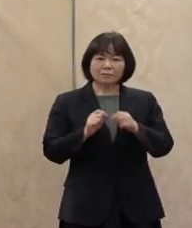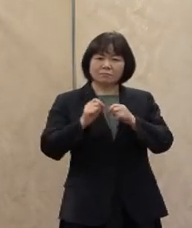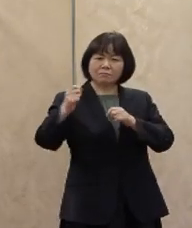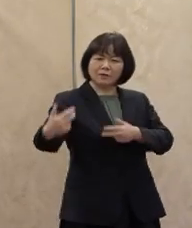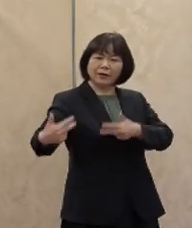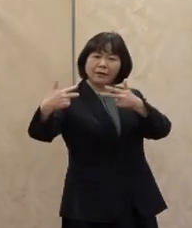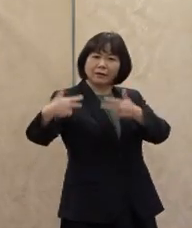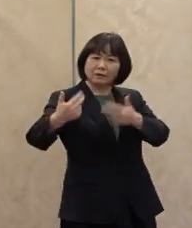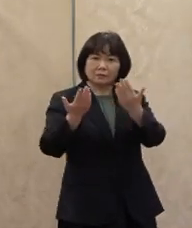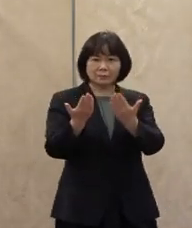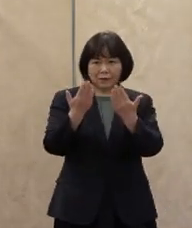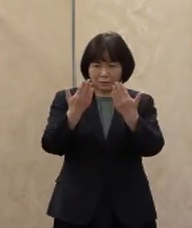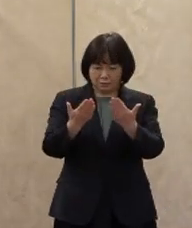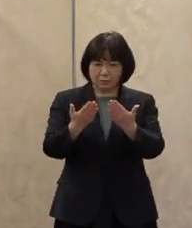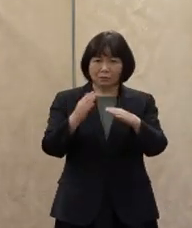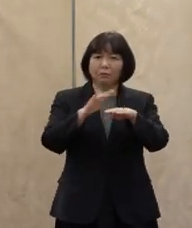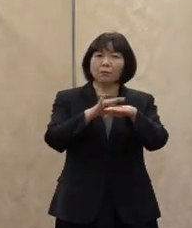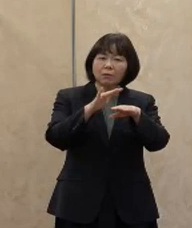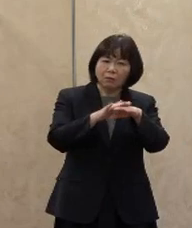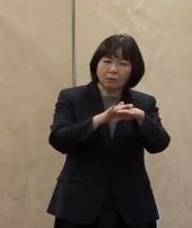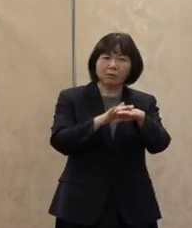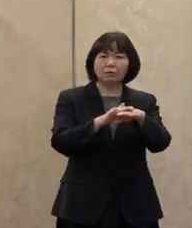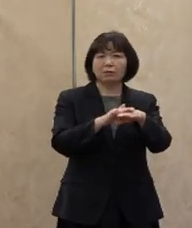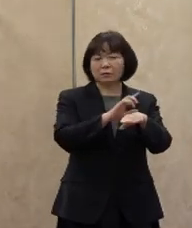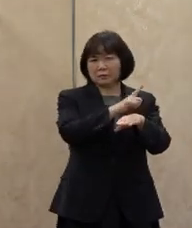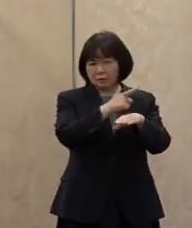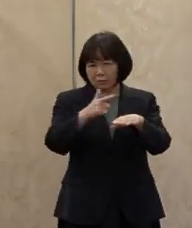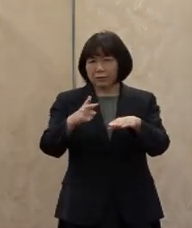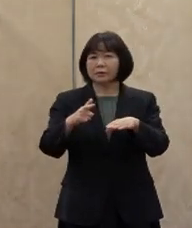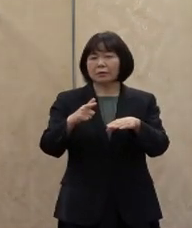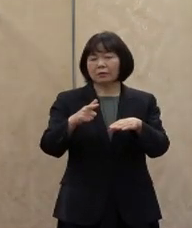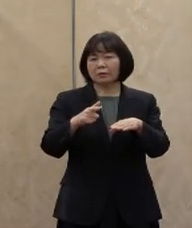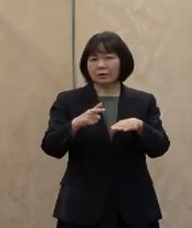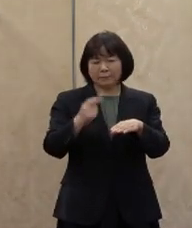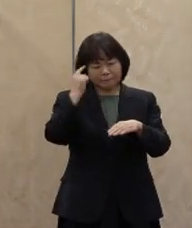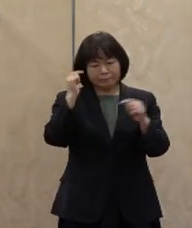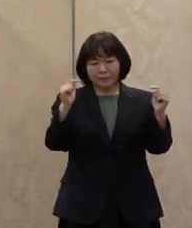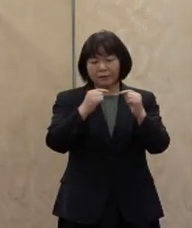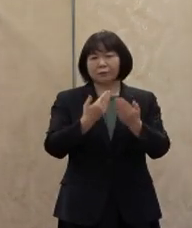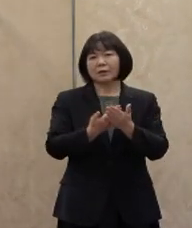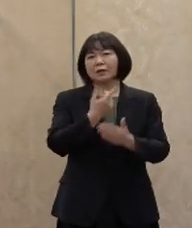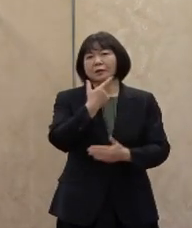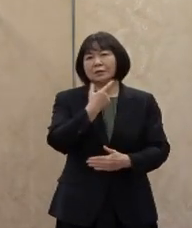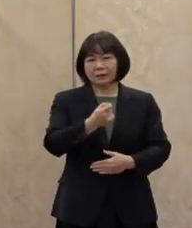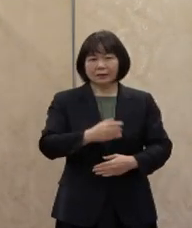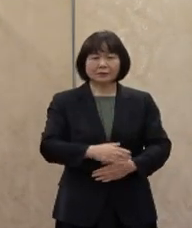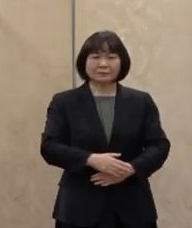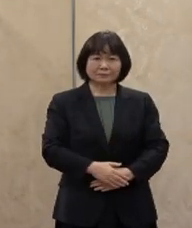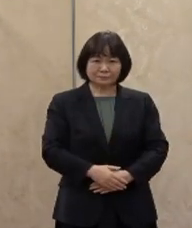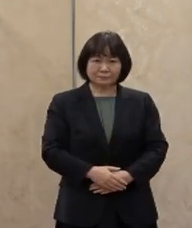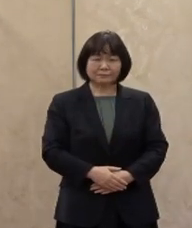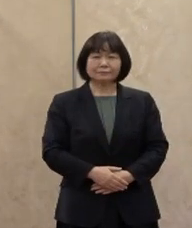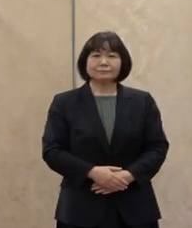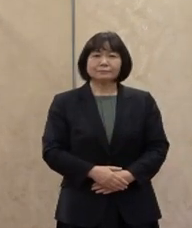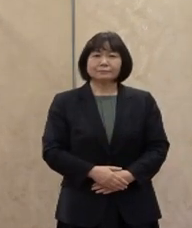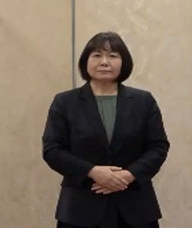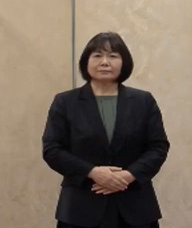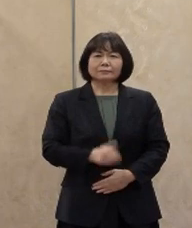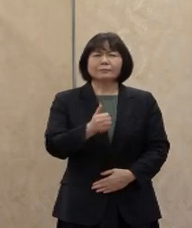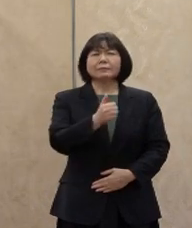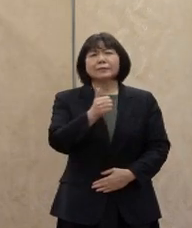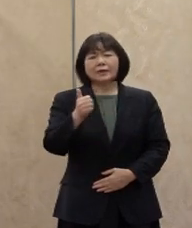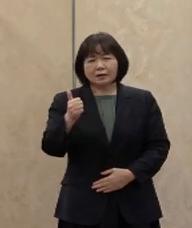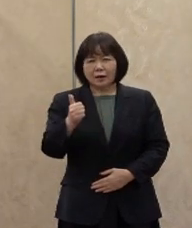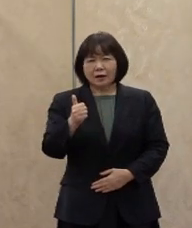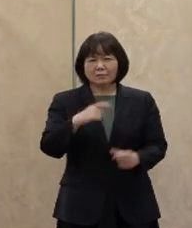り、そういったものについての、利用についてもご検討いただきたいと思います。たださ